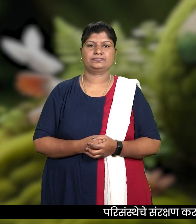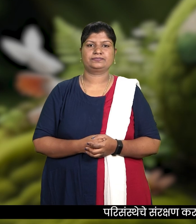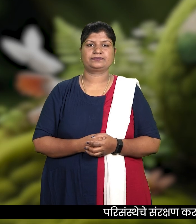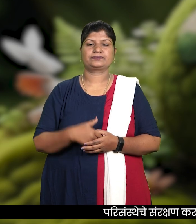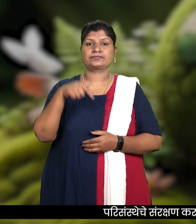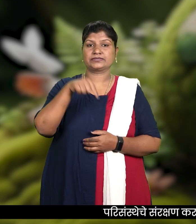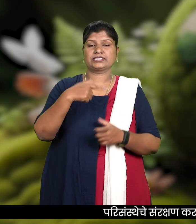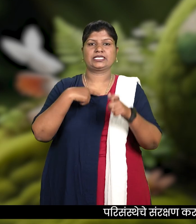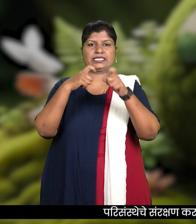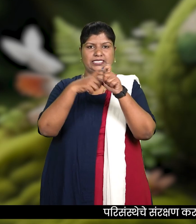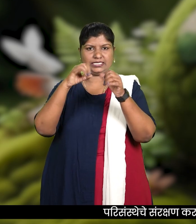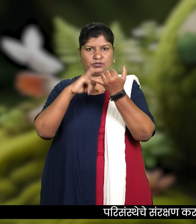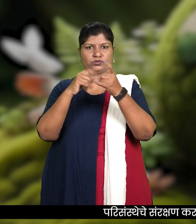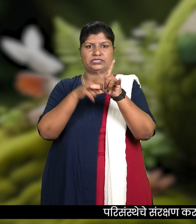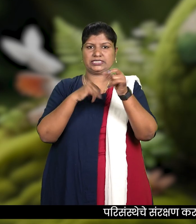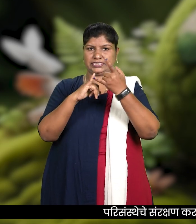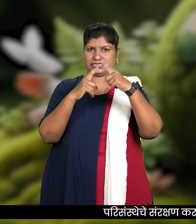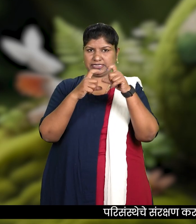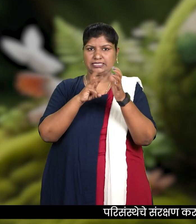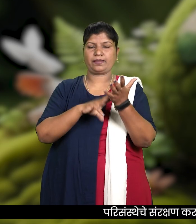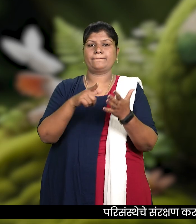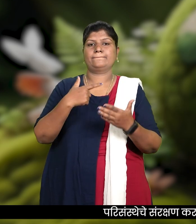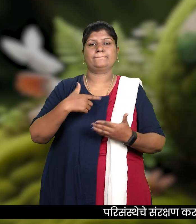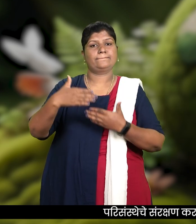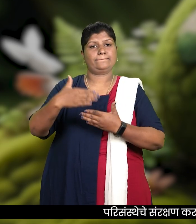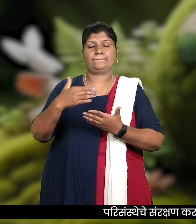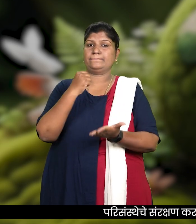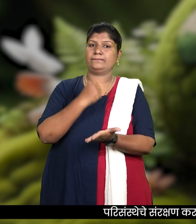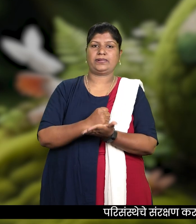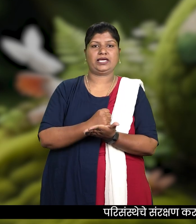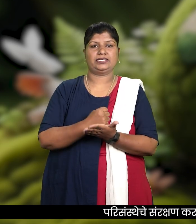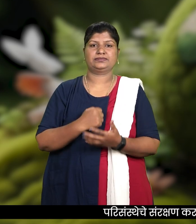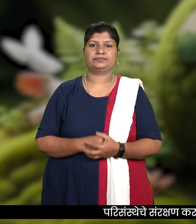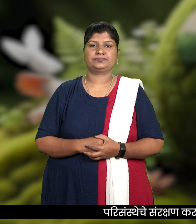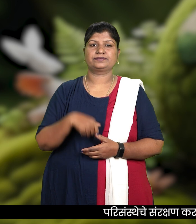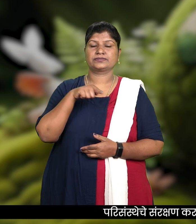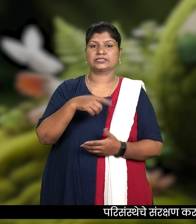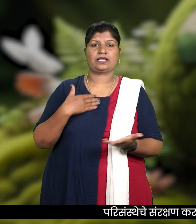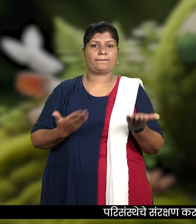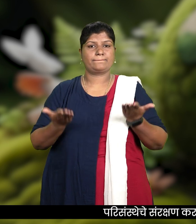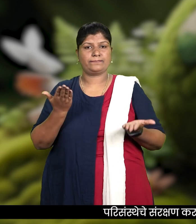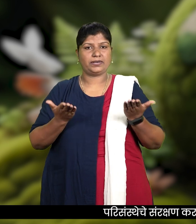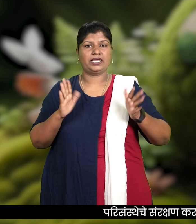परिसंस्थेचे संरक्षण करणे आवश्यक आहे, कारण ते बायोस्फिअरमध्ये संतुलन राखता येते.